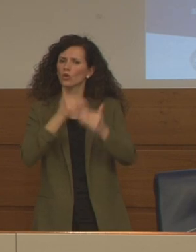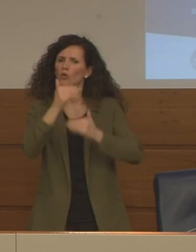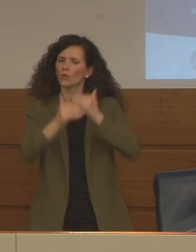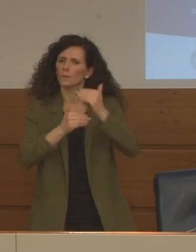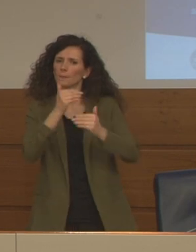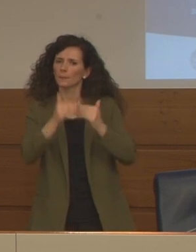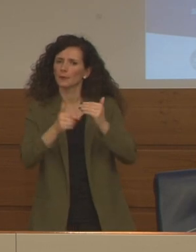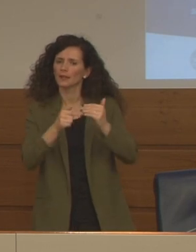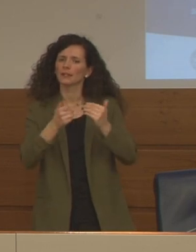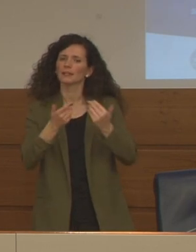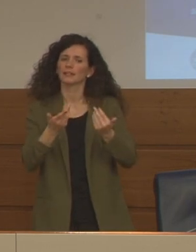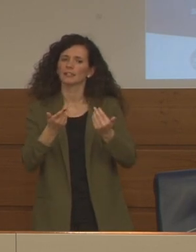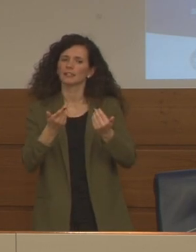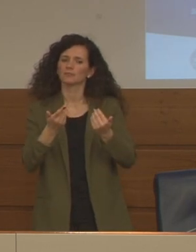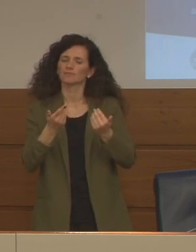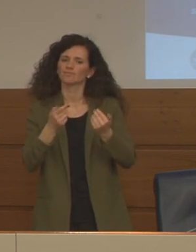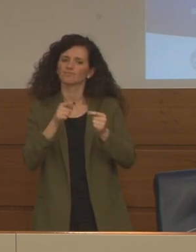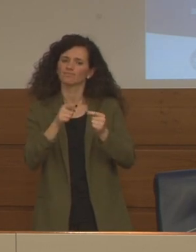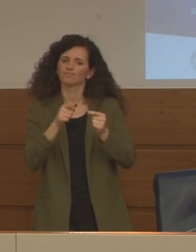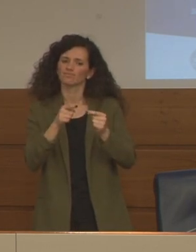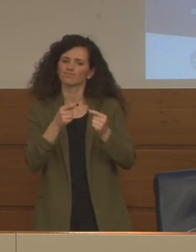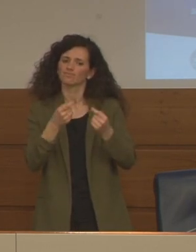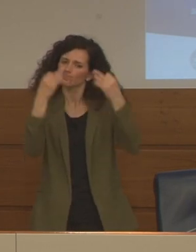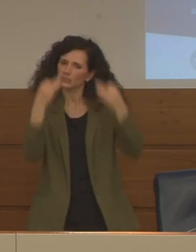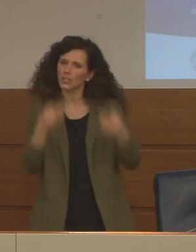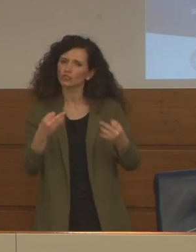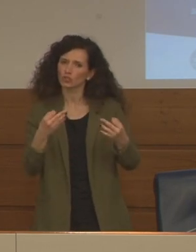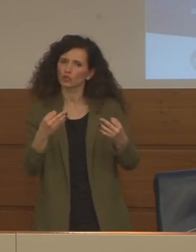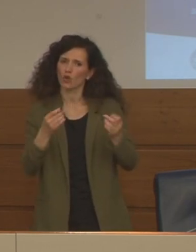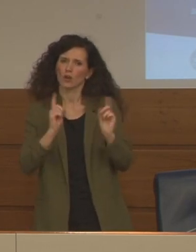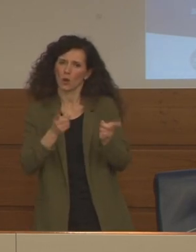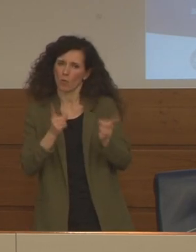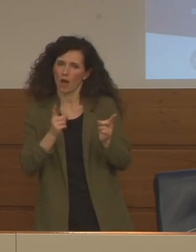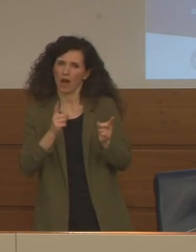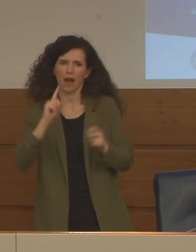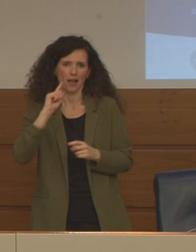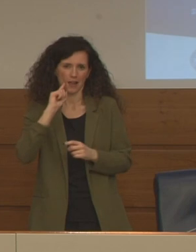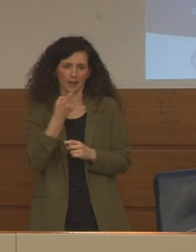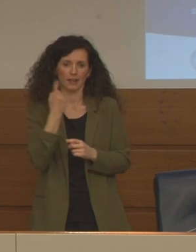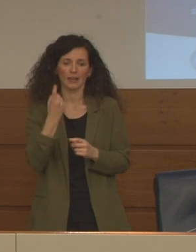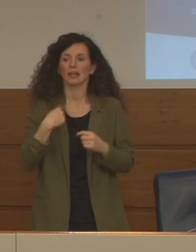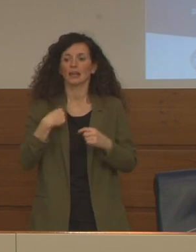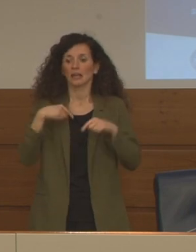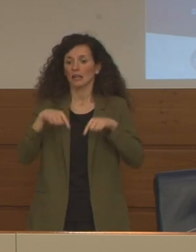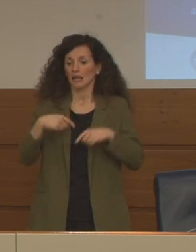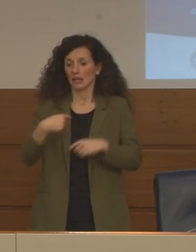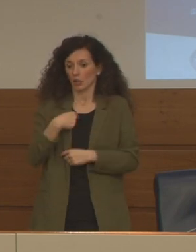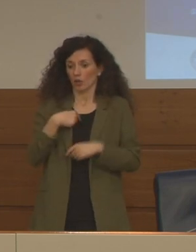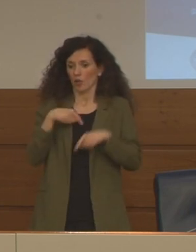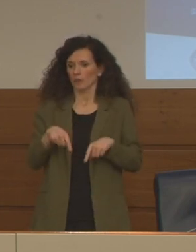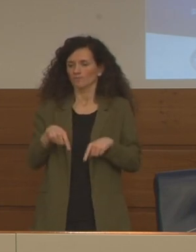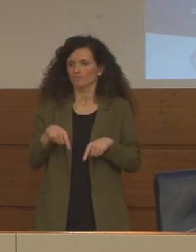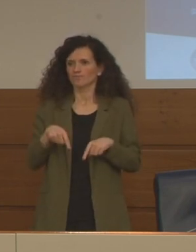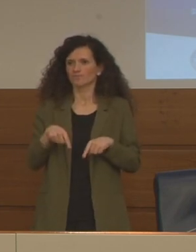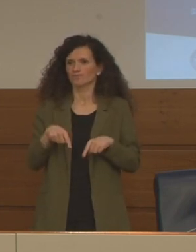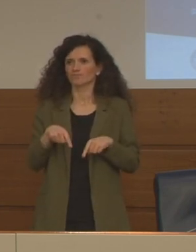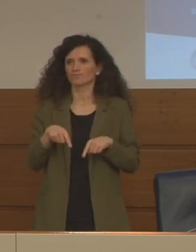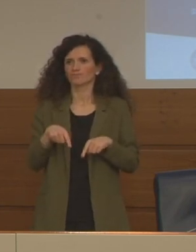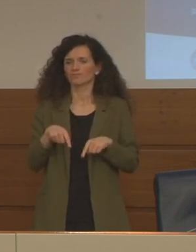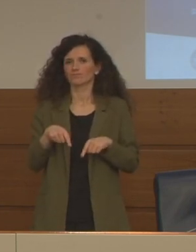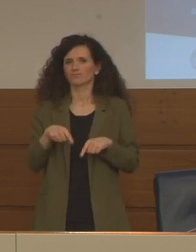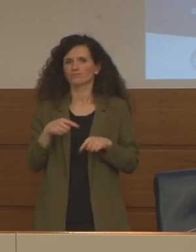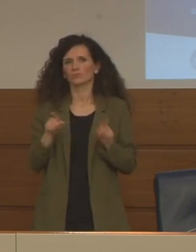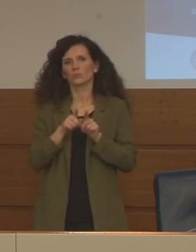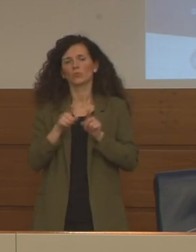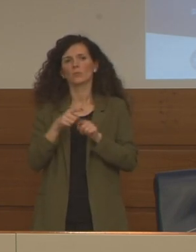si andranno in qualche modo a consolidare per cui io non non mi formalizza ray su quelle che sono le